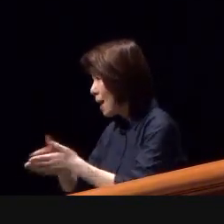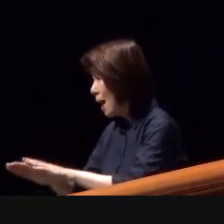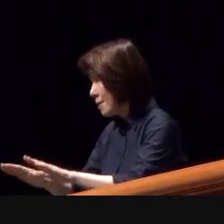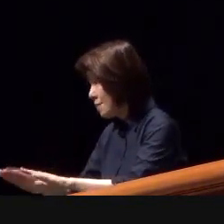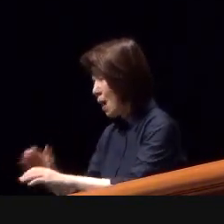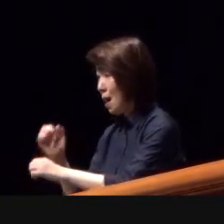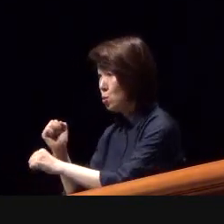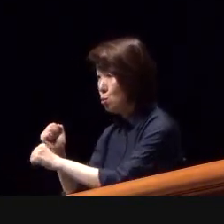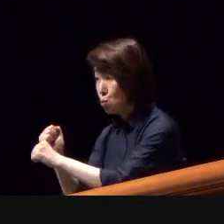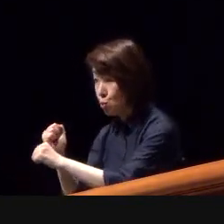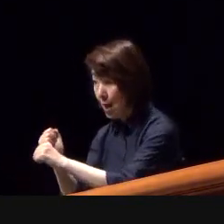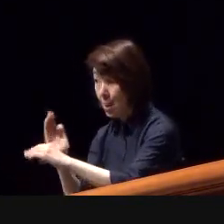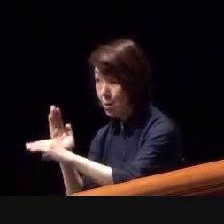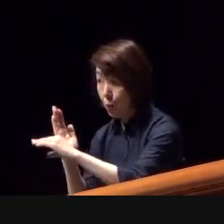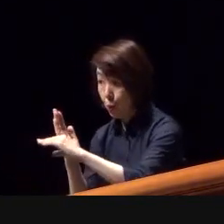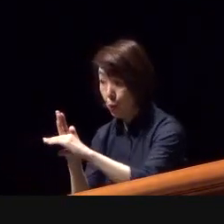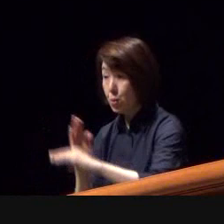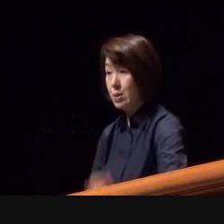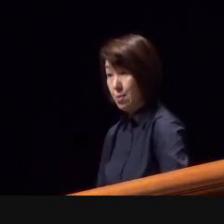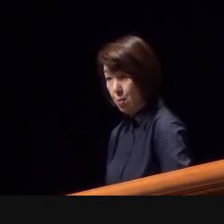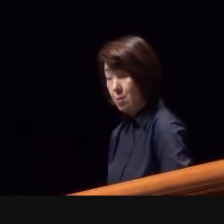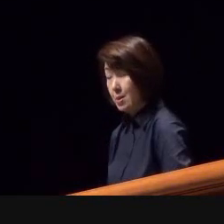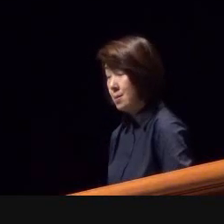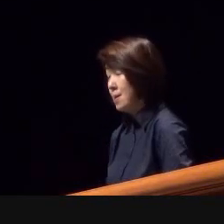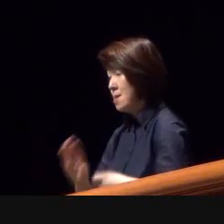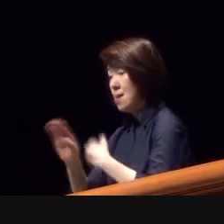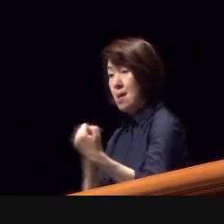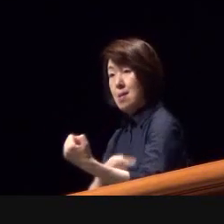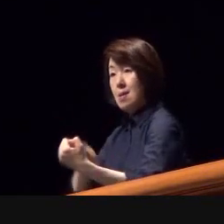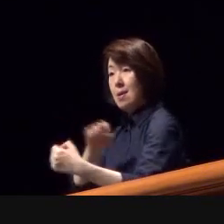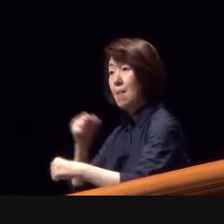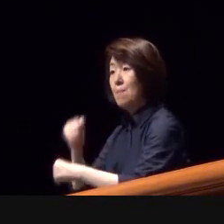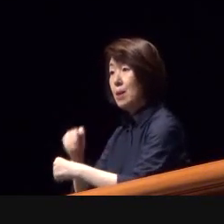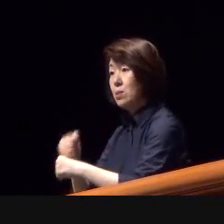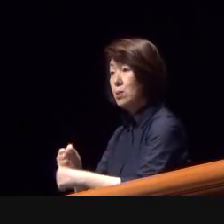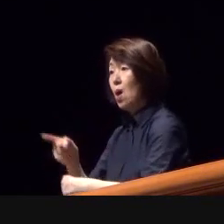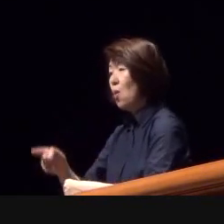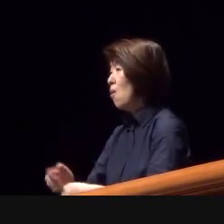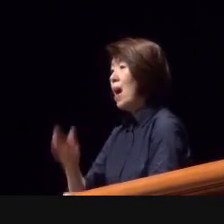ているということです。原発やめる